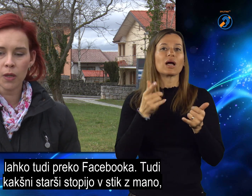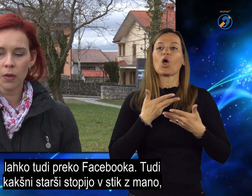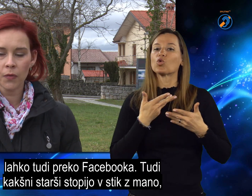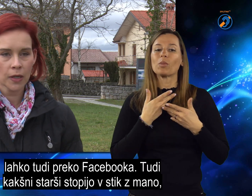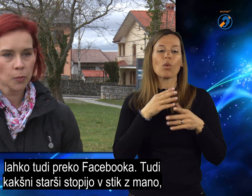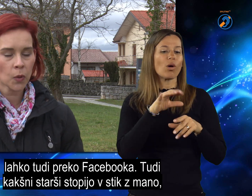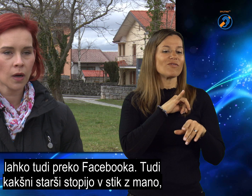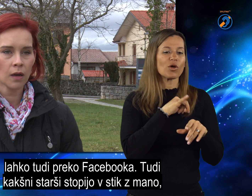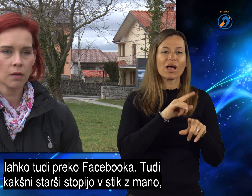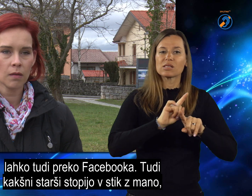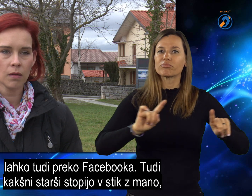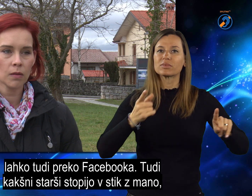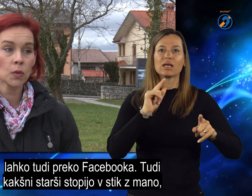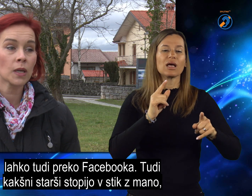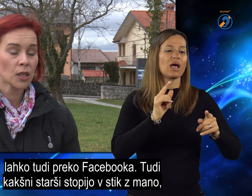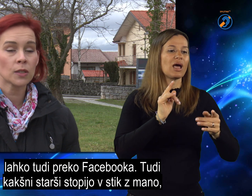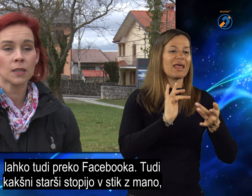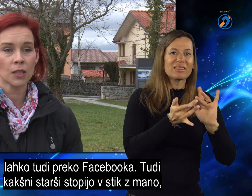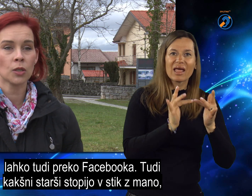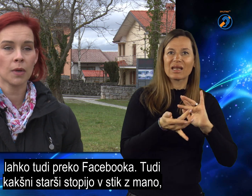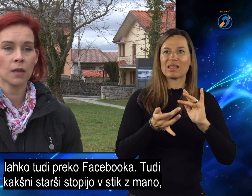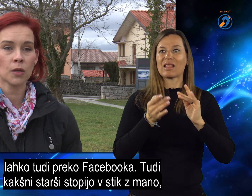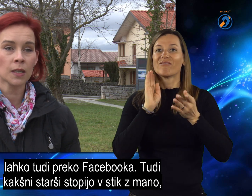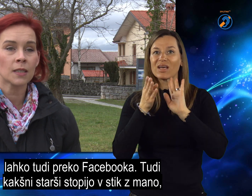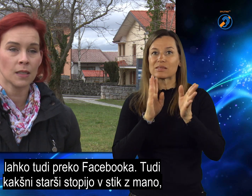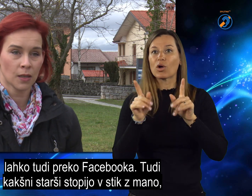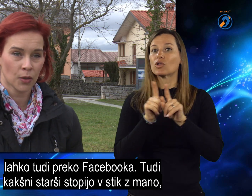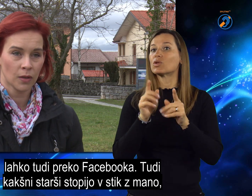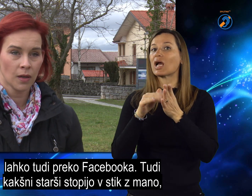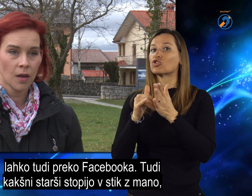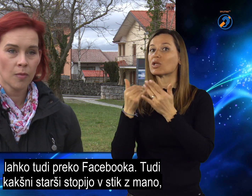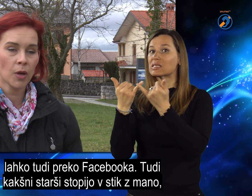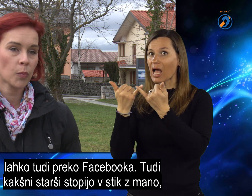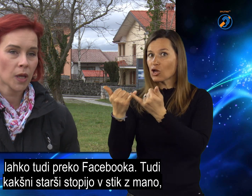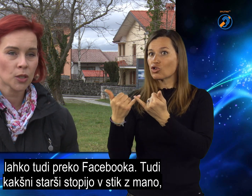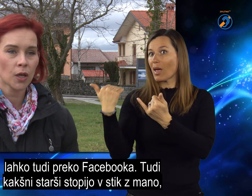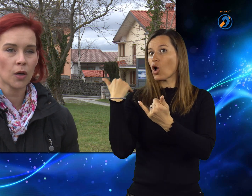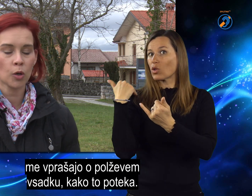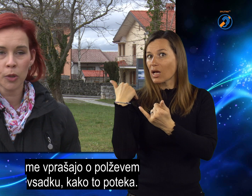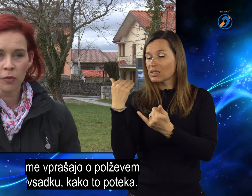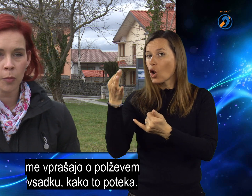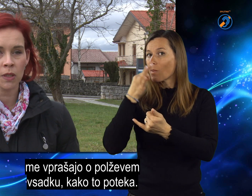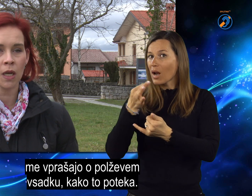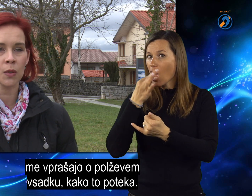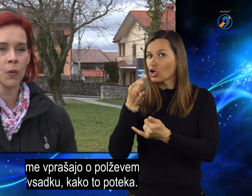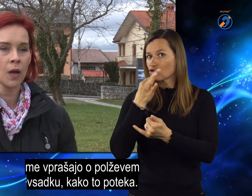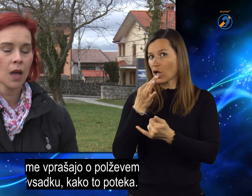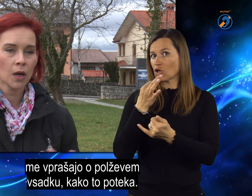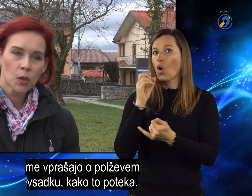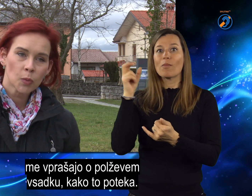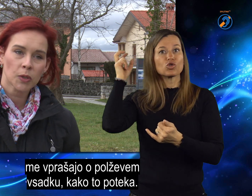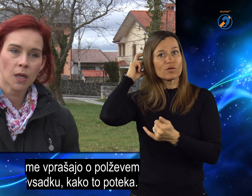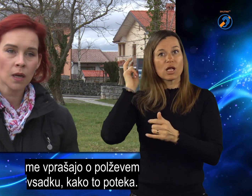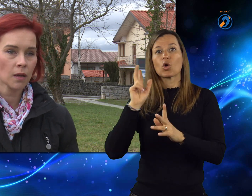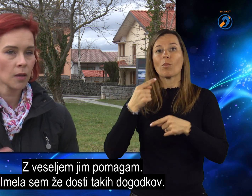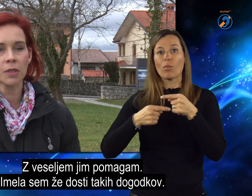lahko preko Facebooka, tudi kakšni starši me kontaktirajo. Me vprašajo o polževem vsadku,